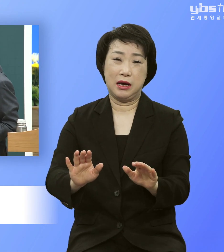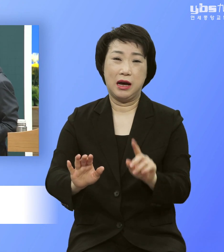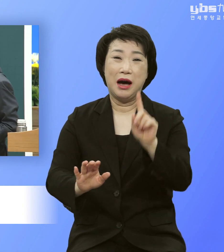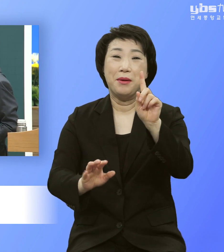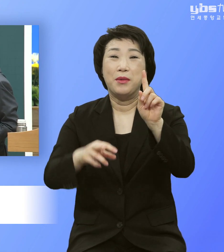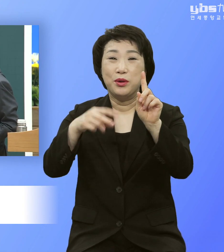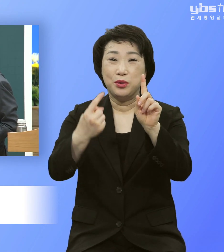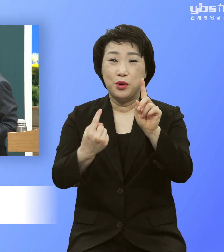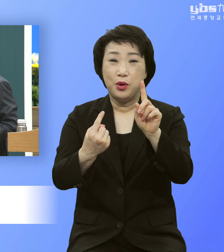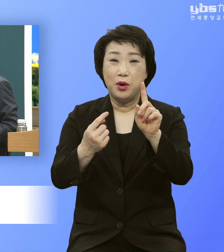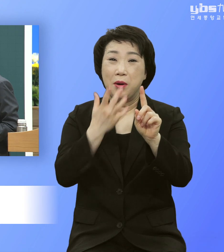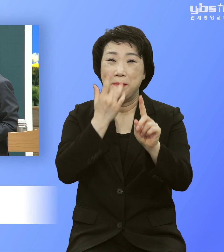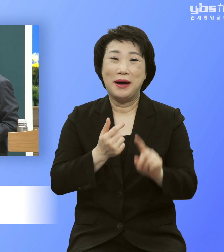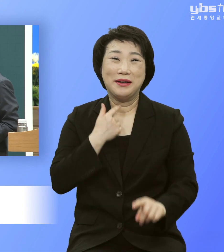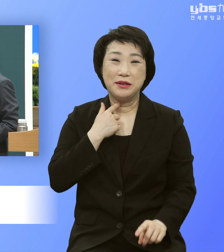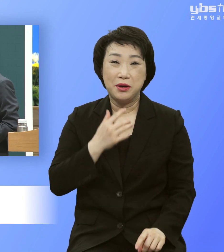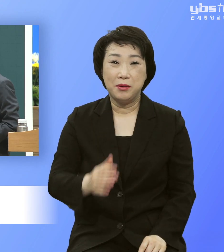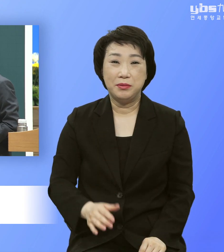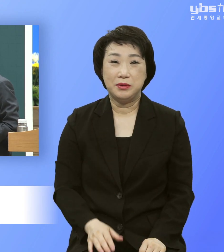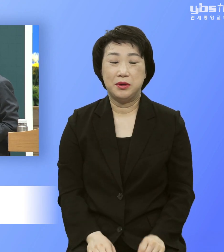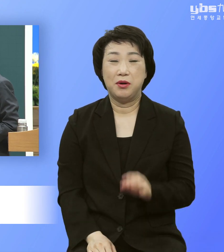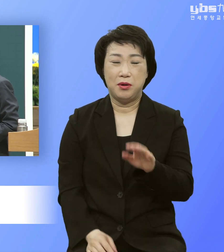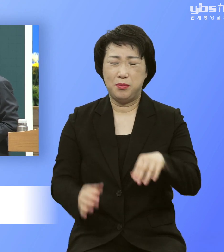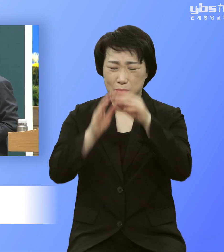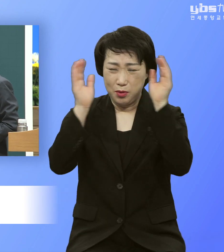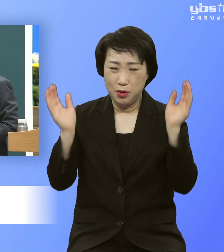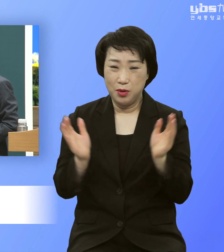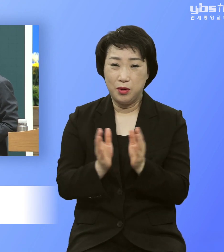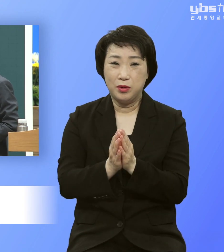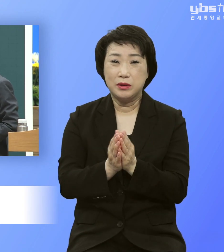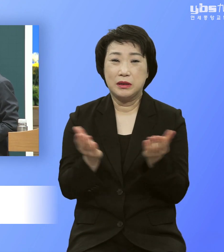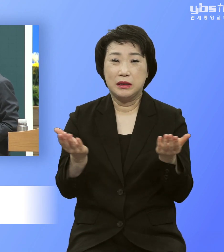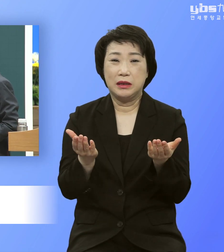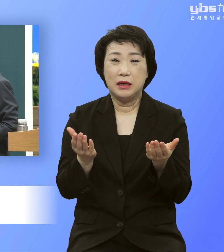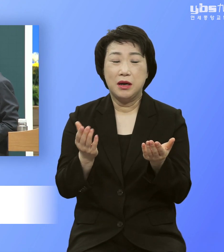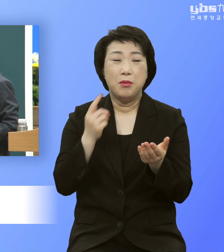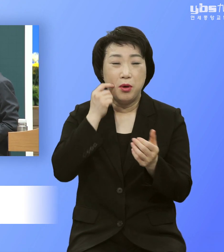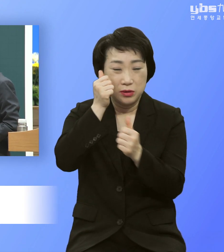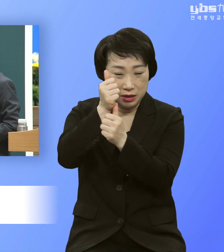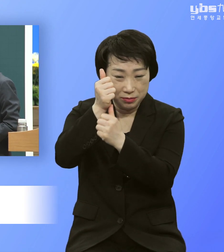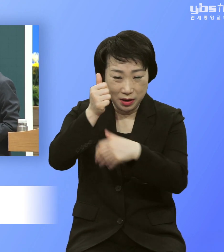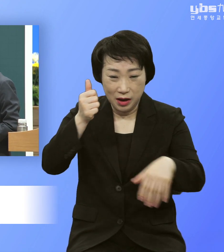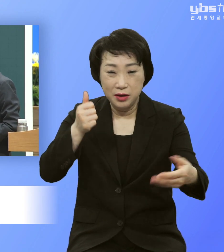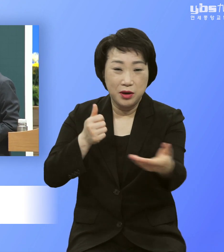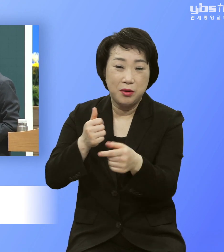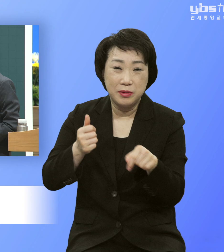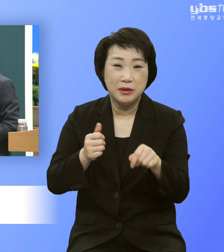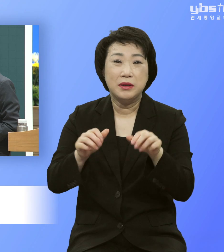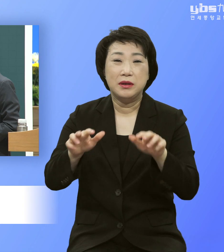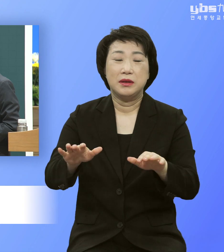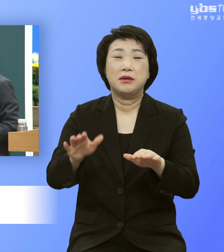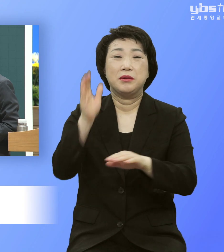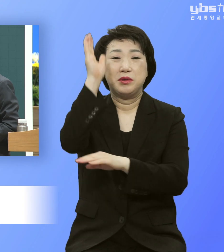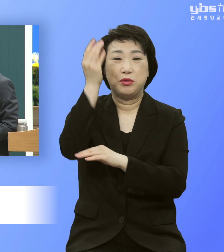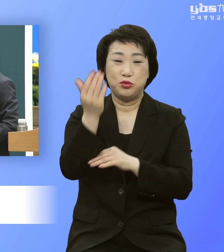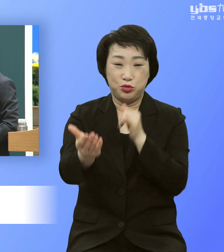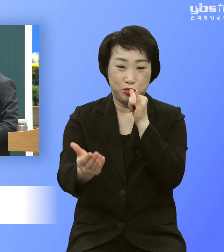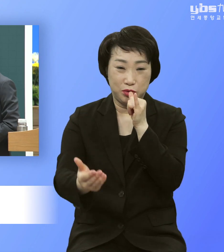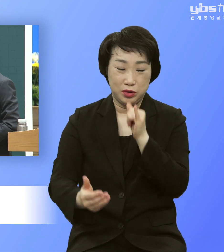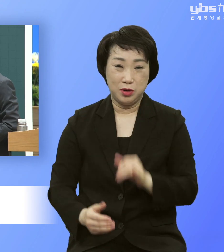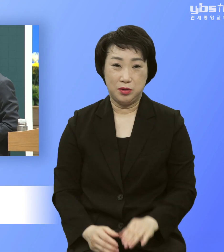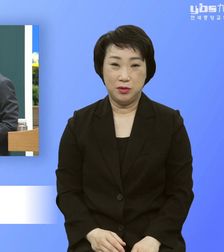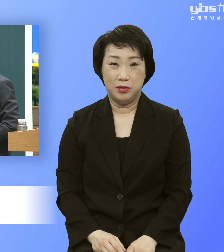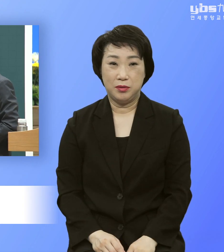단 한 번도 안 빼놓고 모든 이 사역자들이 이 설교를 지금도 하고 있는 거예요.